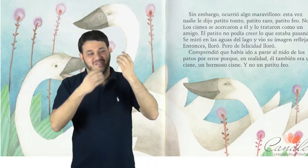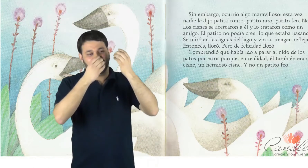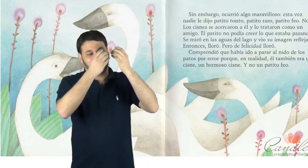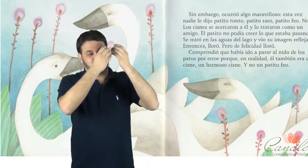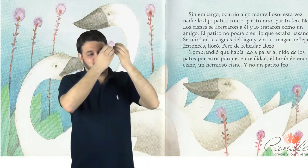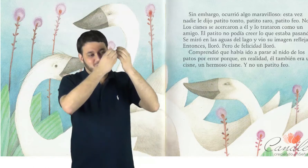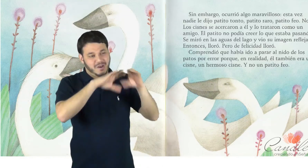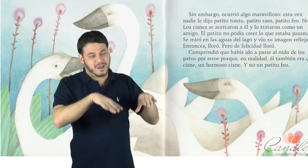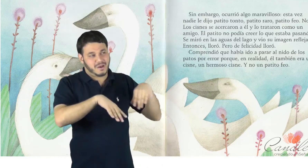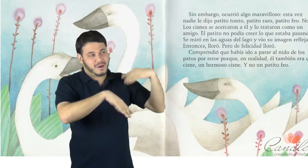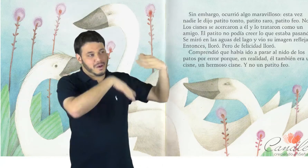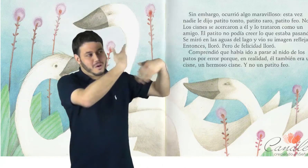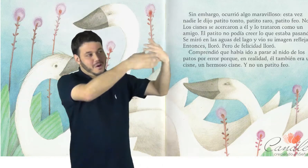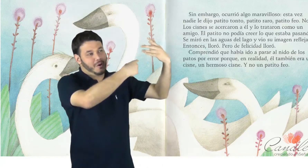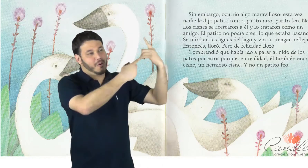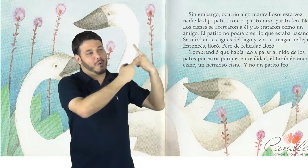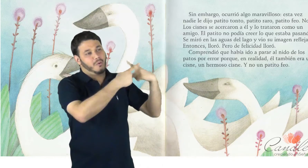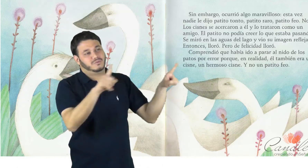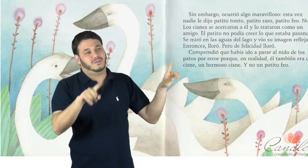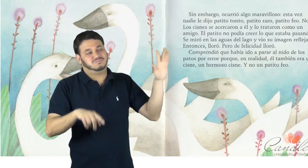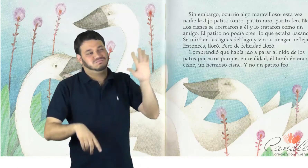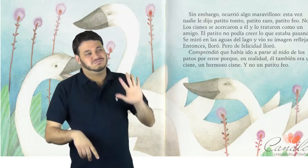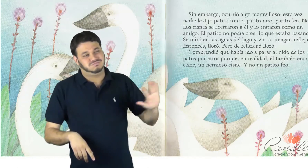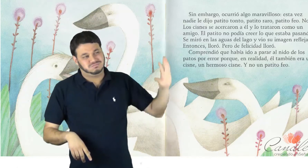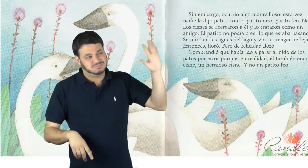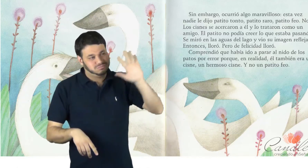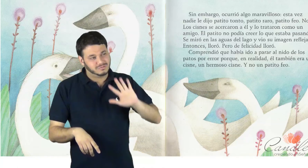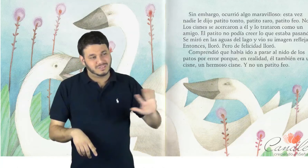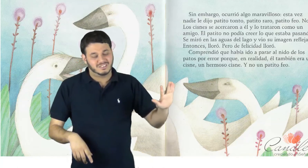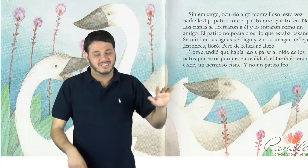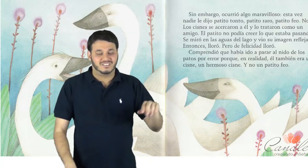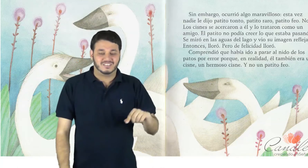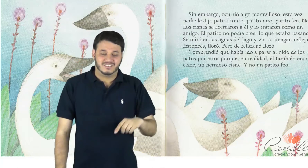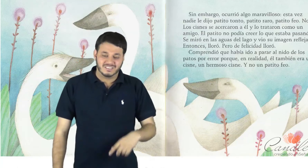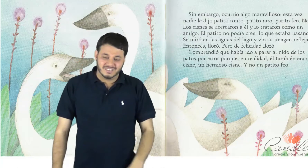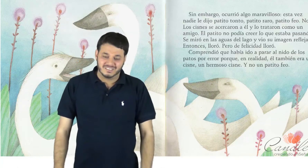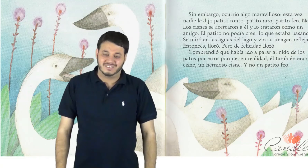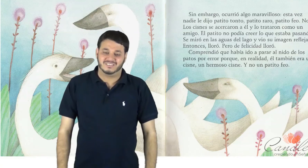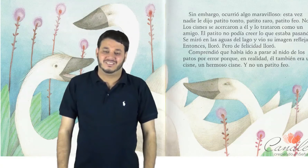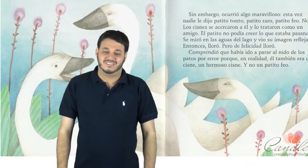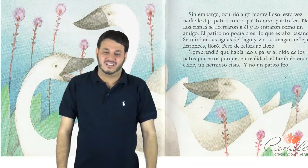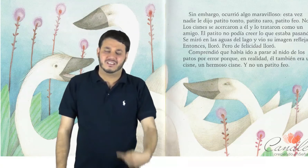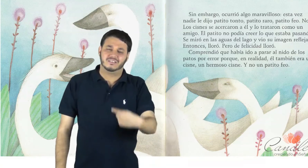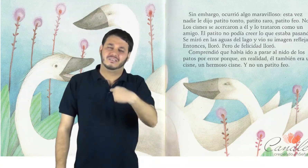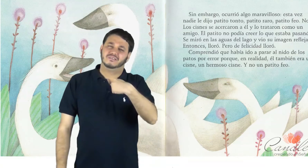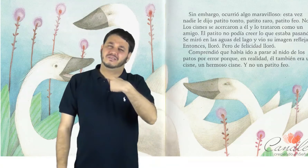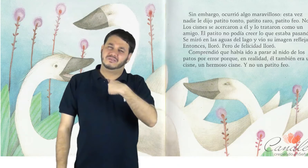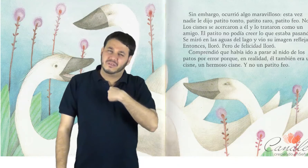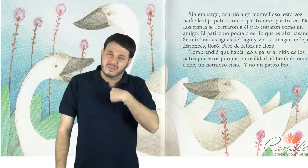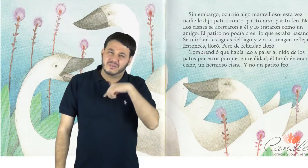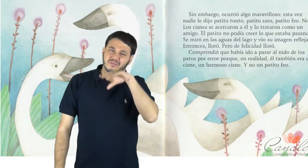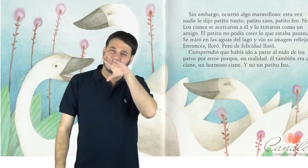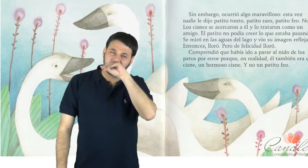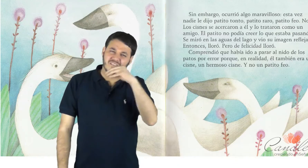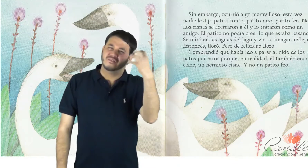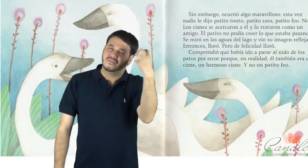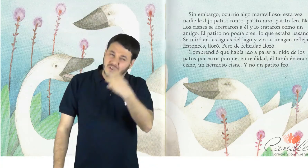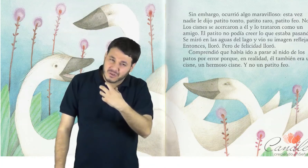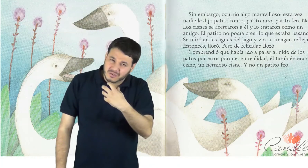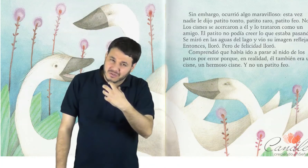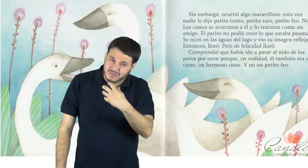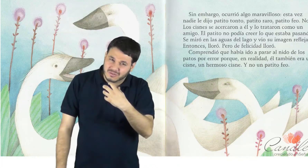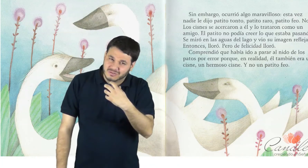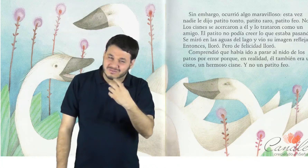comprendió que había ido a parar al nido de los patos por error porque en realidad él también era un cisne